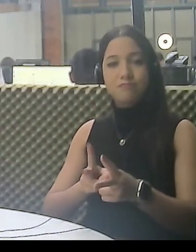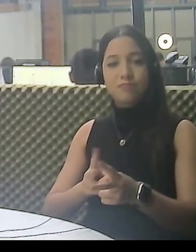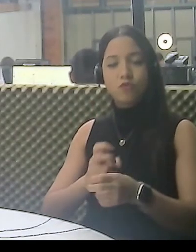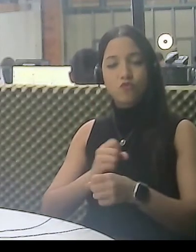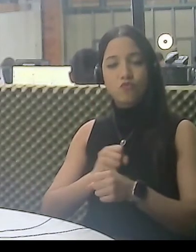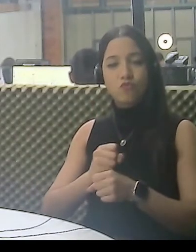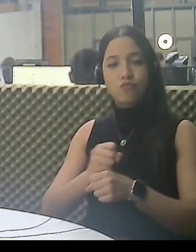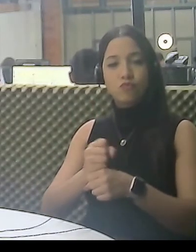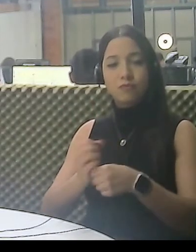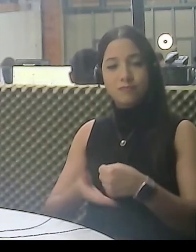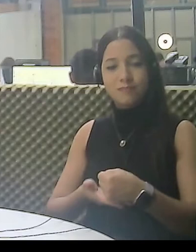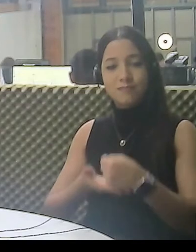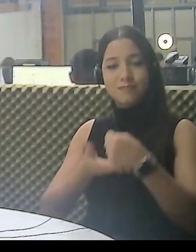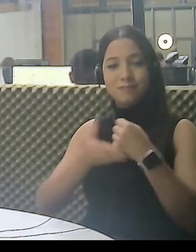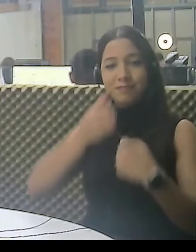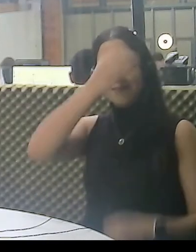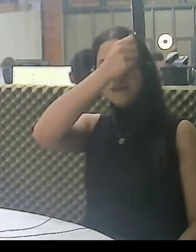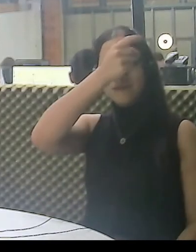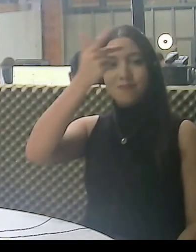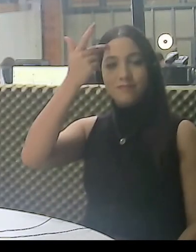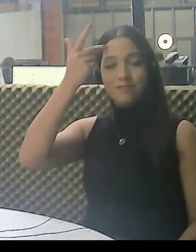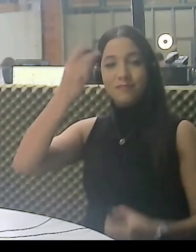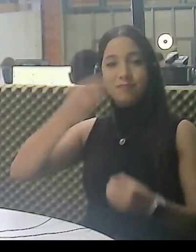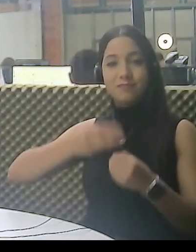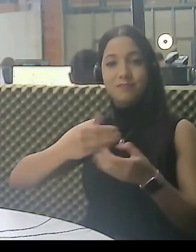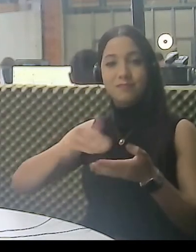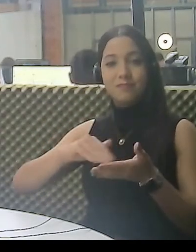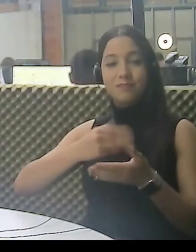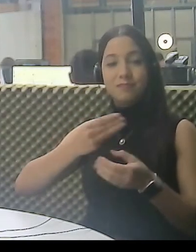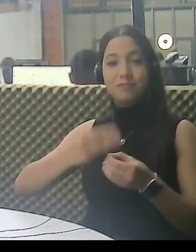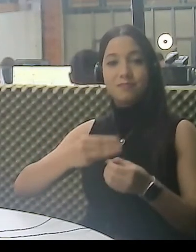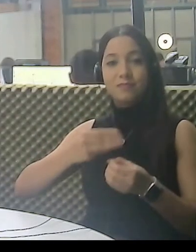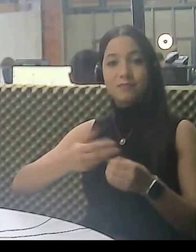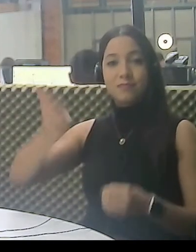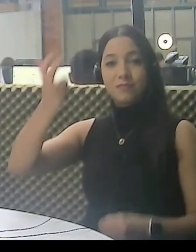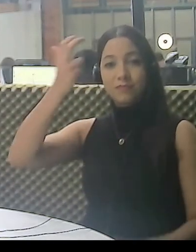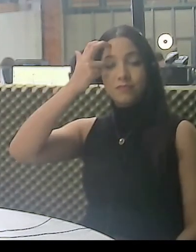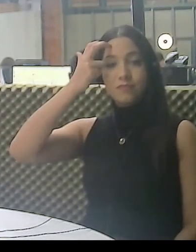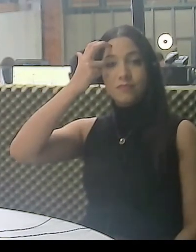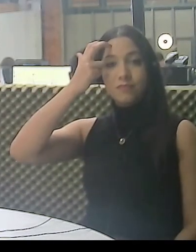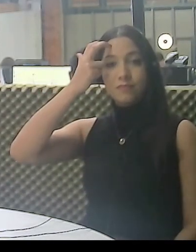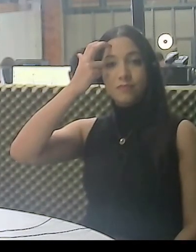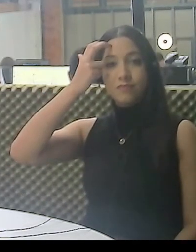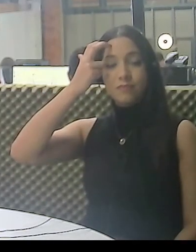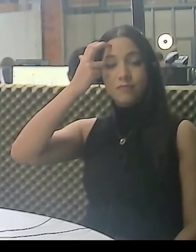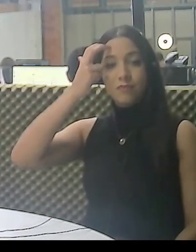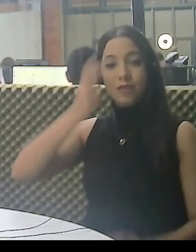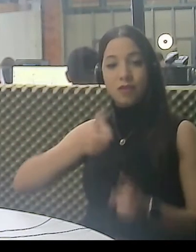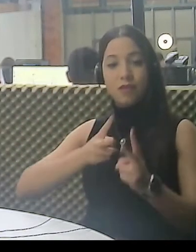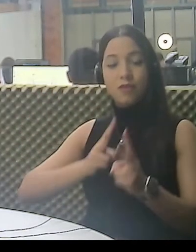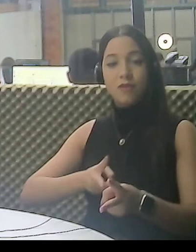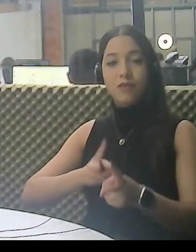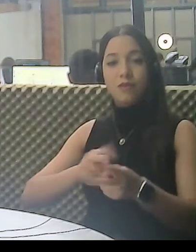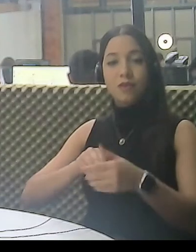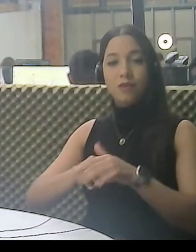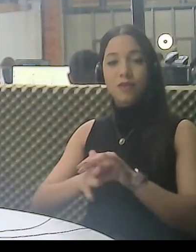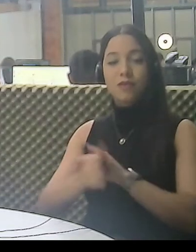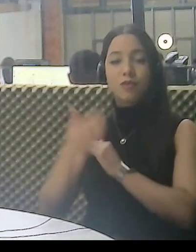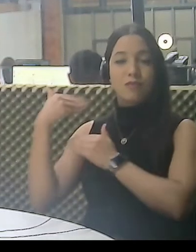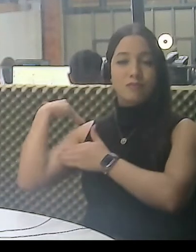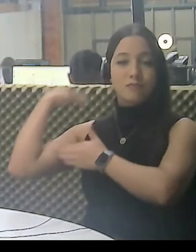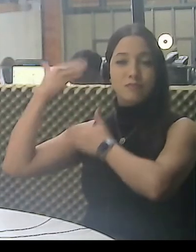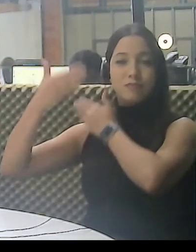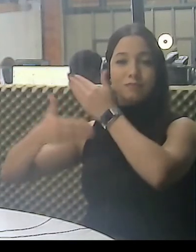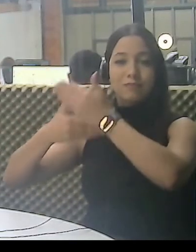os anos com apoio da Prefeitura Municipal, da Secretaria Municipal de Cultura, para poder mantermos viva essa tradição em